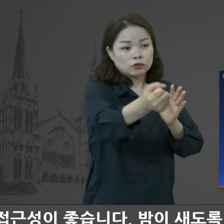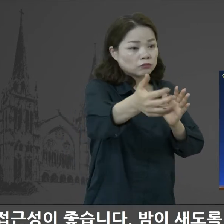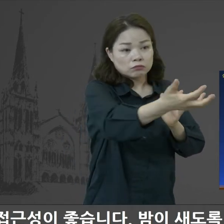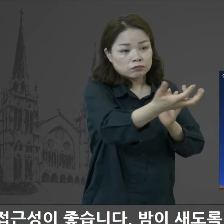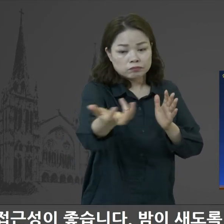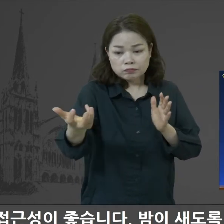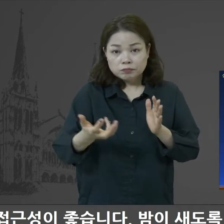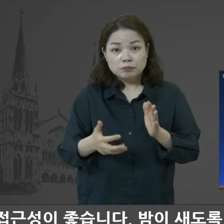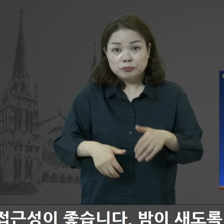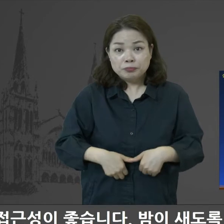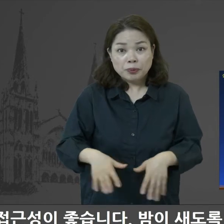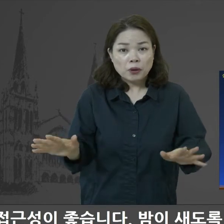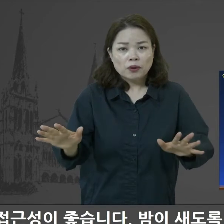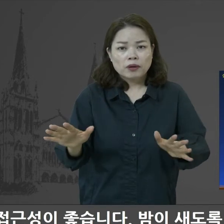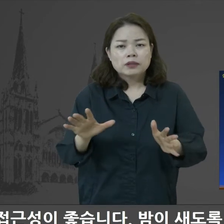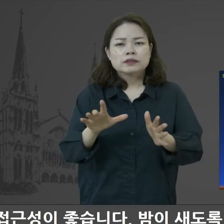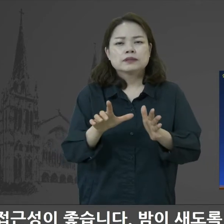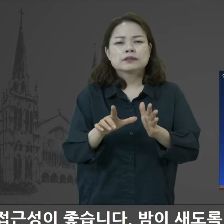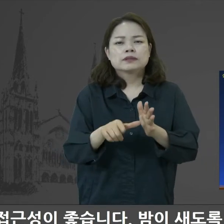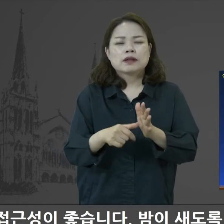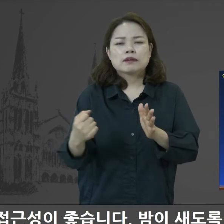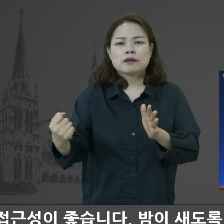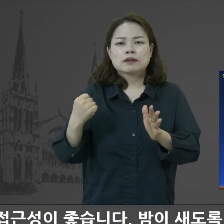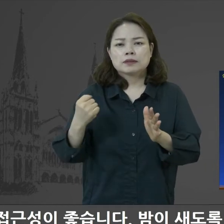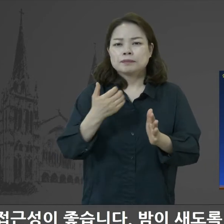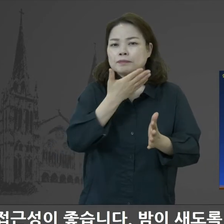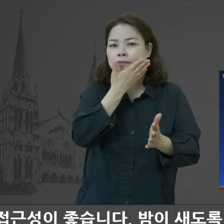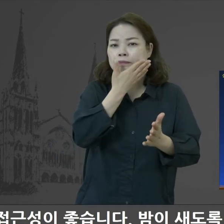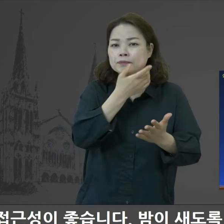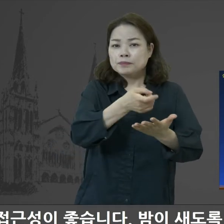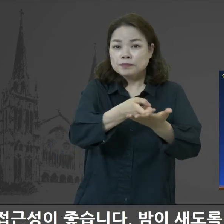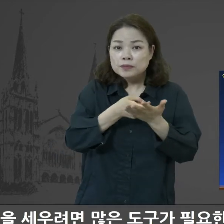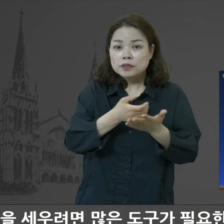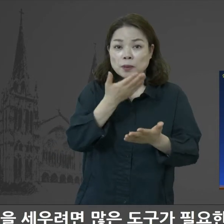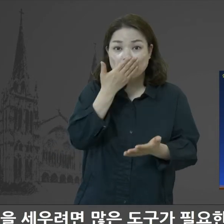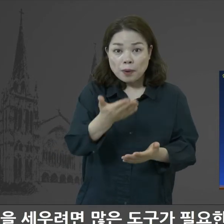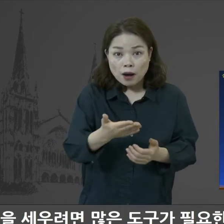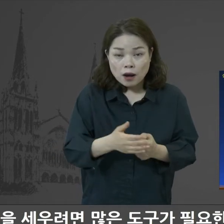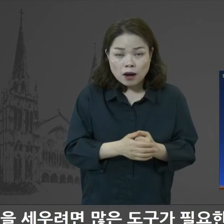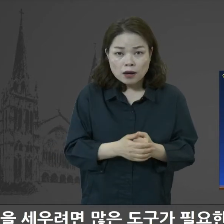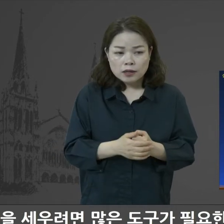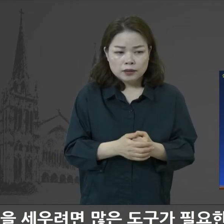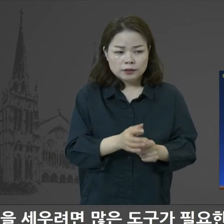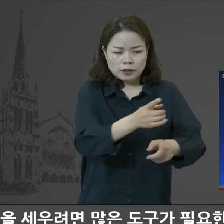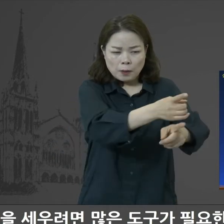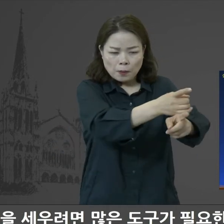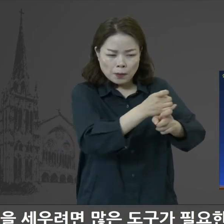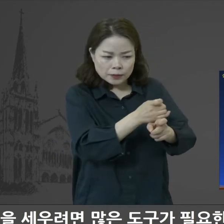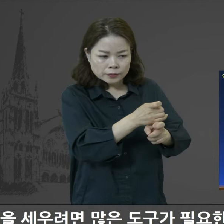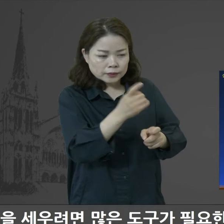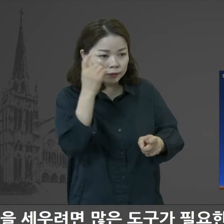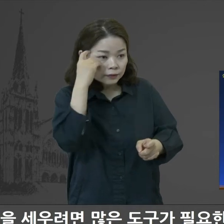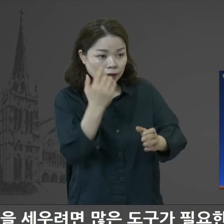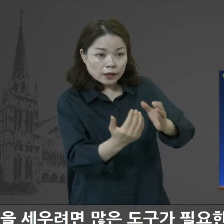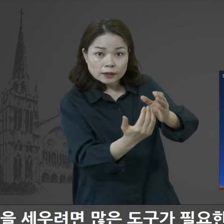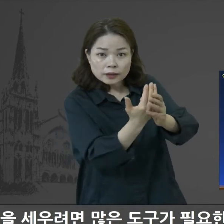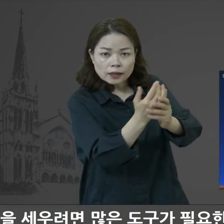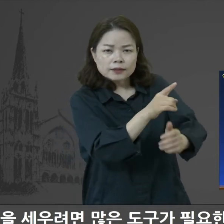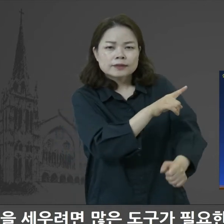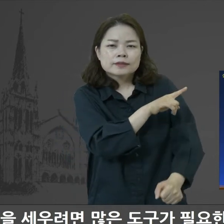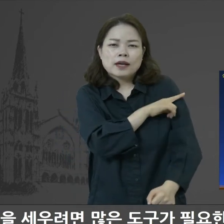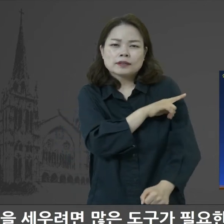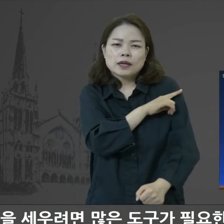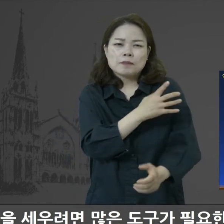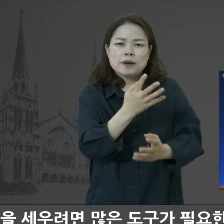없습니다. 시간과 힘을 아낄 수 있다라는 것. 그리고 세 번째, 적의 공격 시에 생각나는 사람,